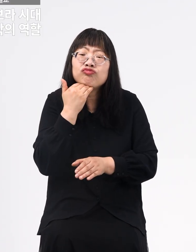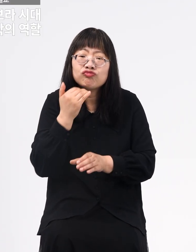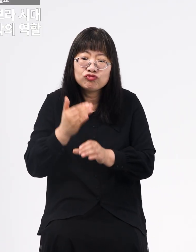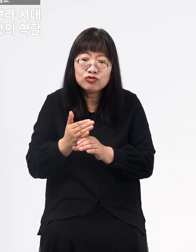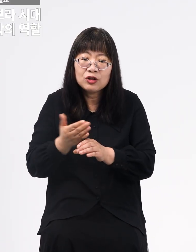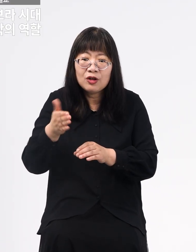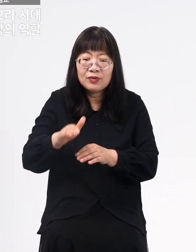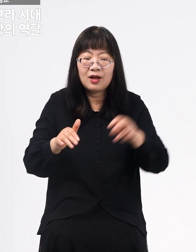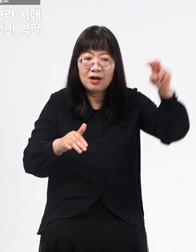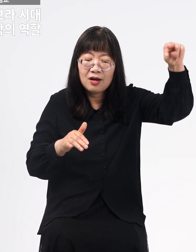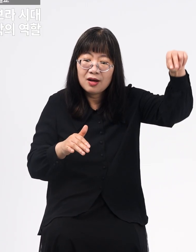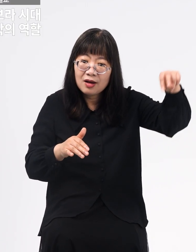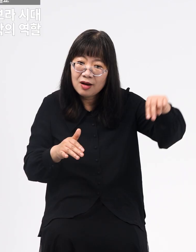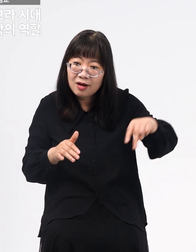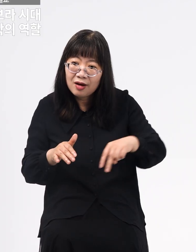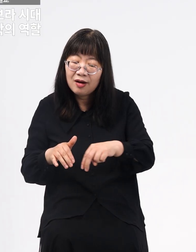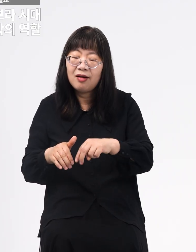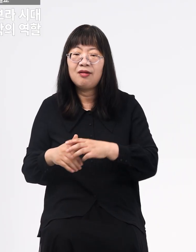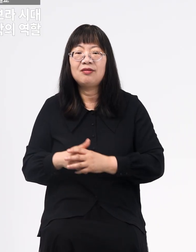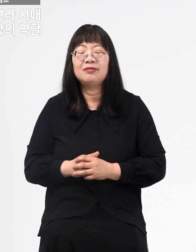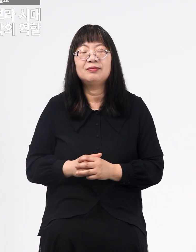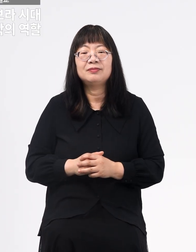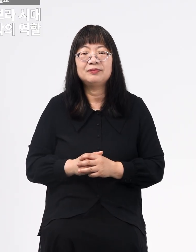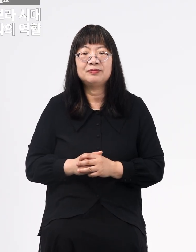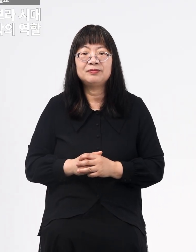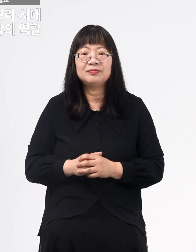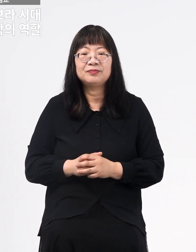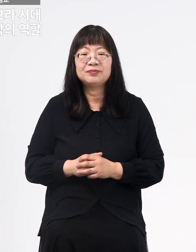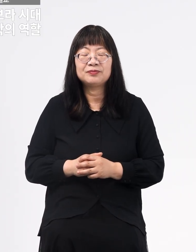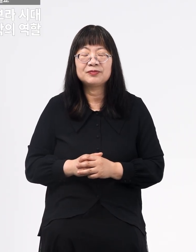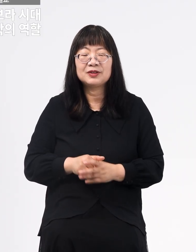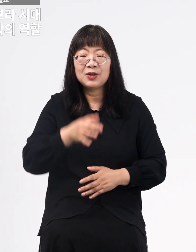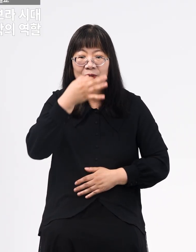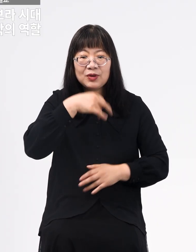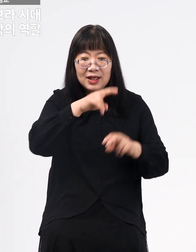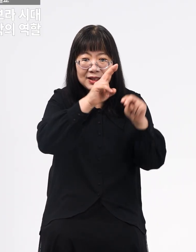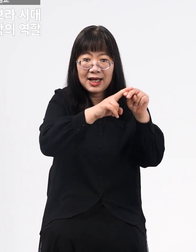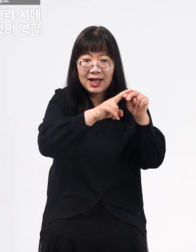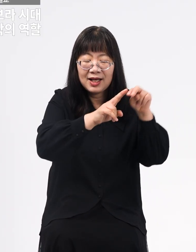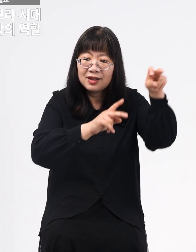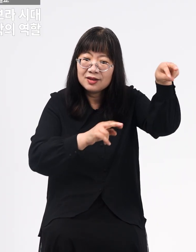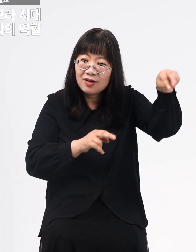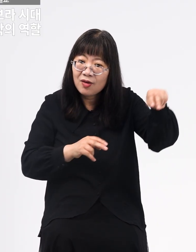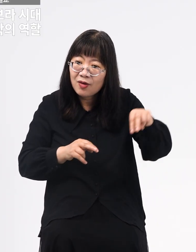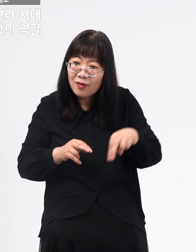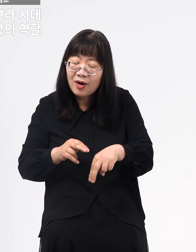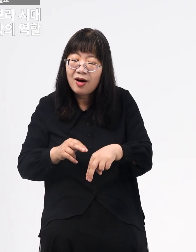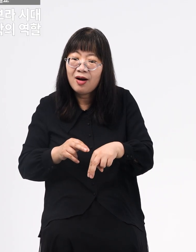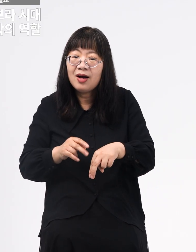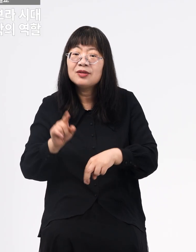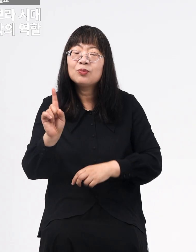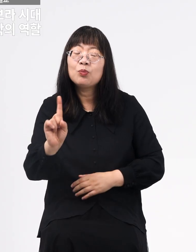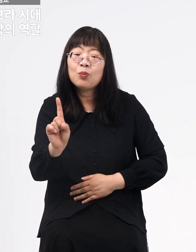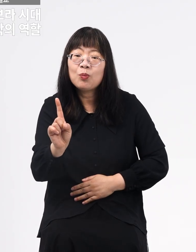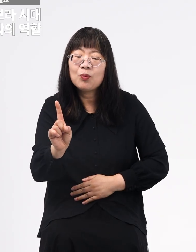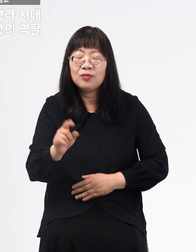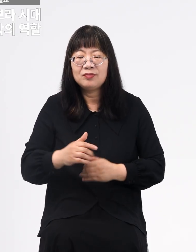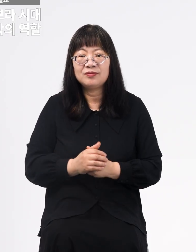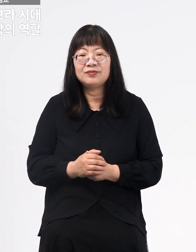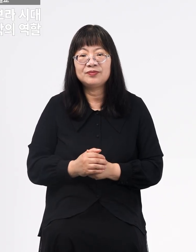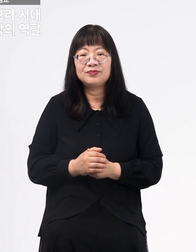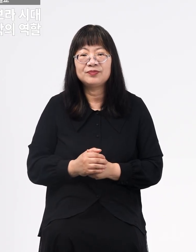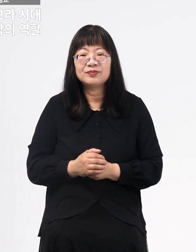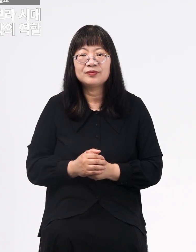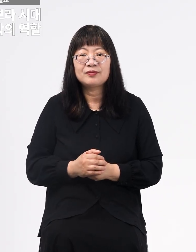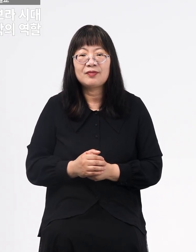근데 글로 내려가는 겁니다. 그러니까 유리한 위치에서 내려가는 거예요. 이거는 그